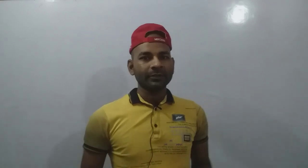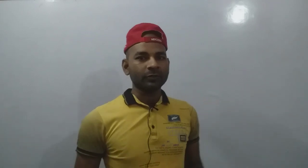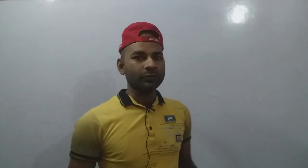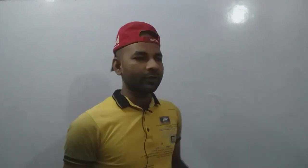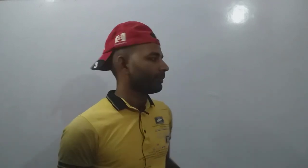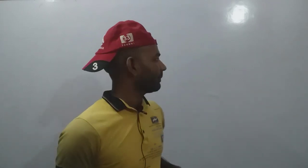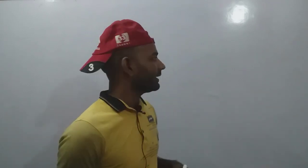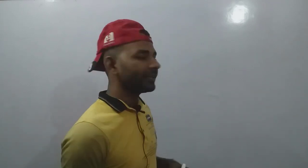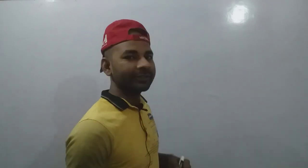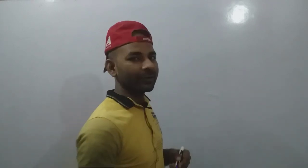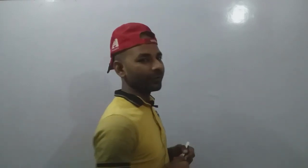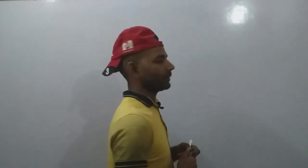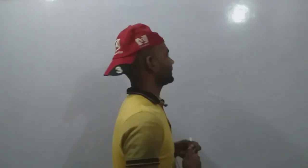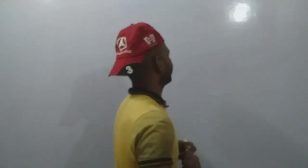तो मैं पहले लिख देता हूँ ABCD।